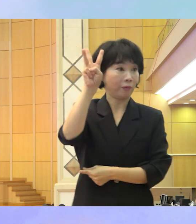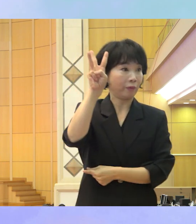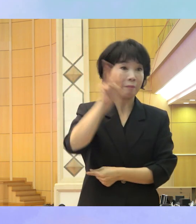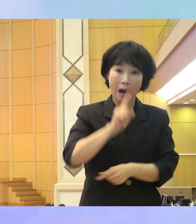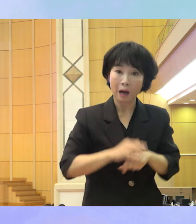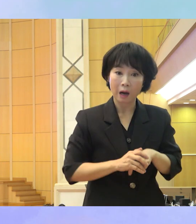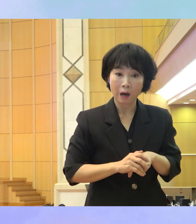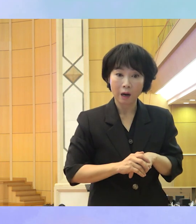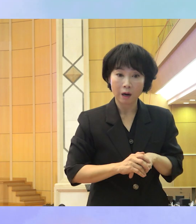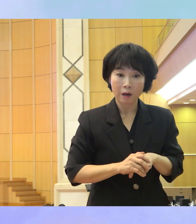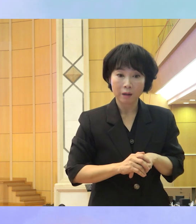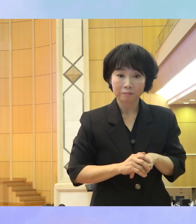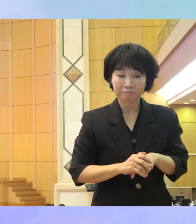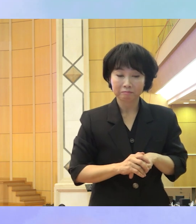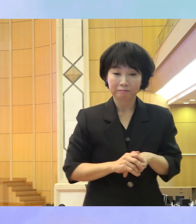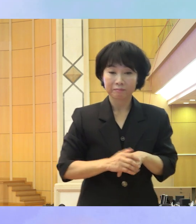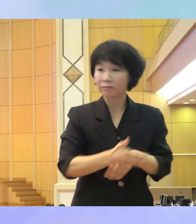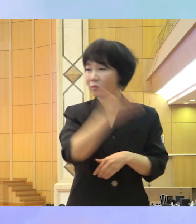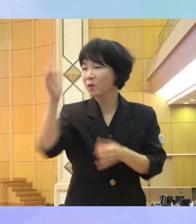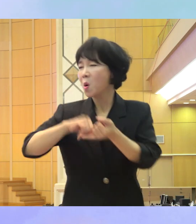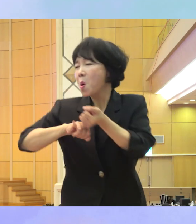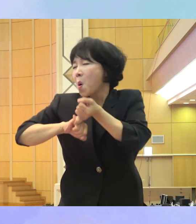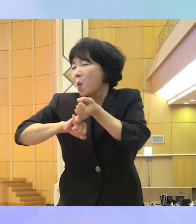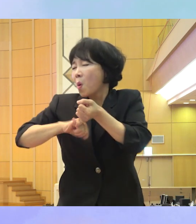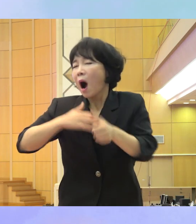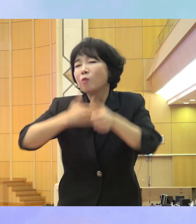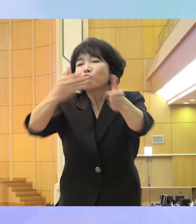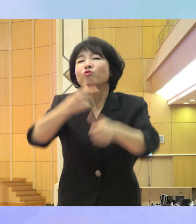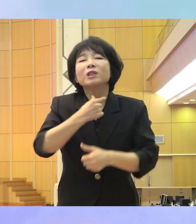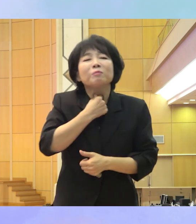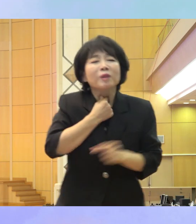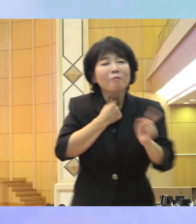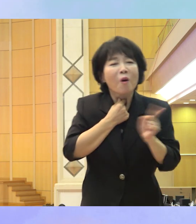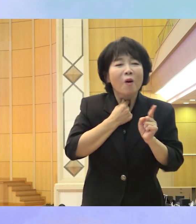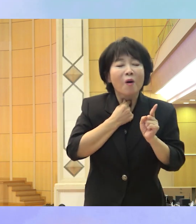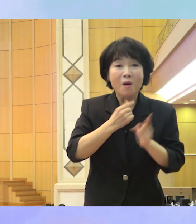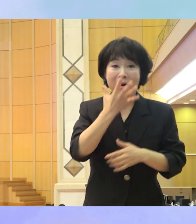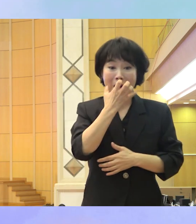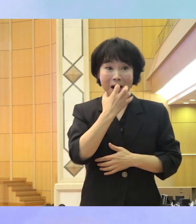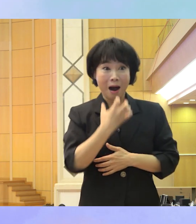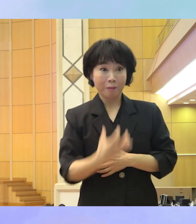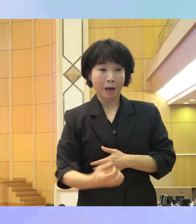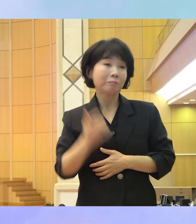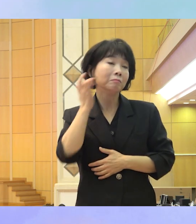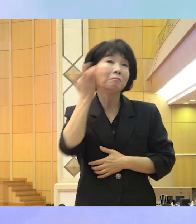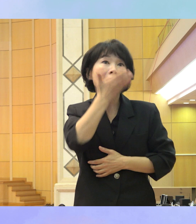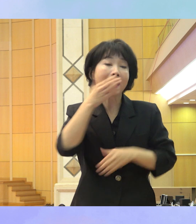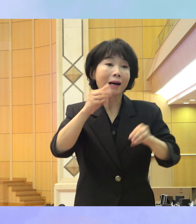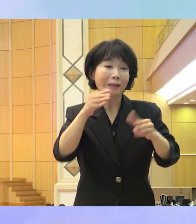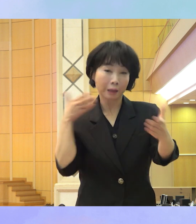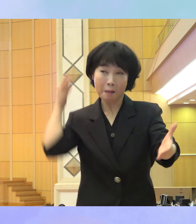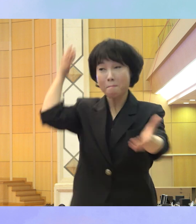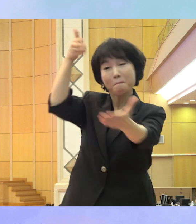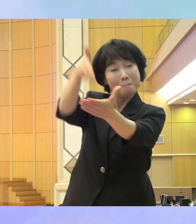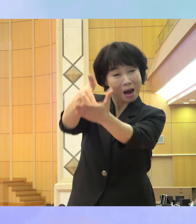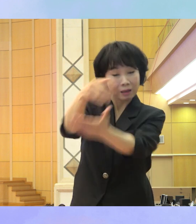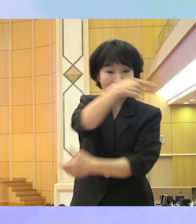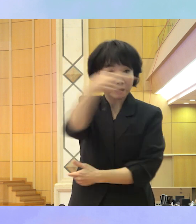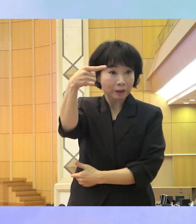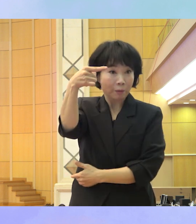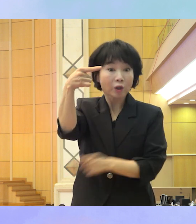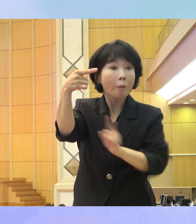그런데 지금 제가 여러분에게 꼭 말씀드리고 싶은 건 뭐냐, 아브라함은 가나안 땅에 가서